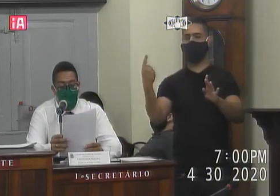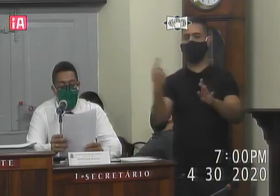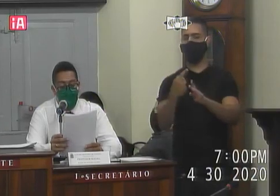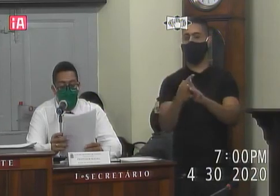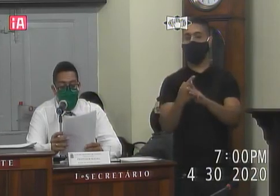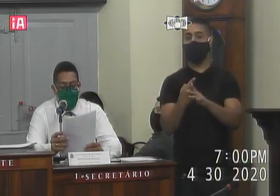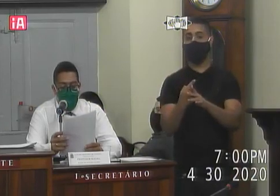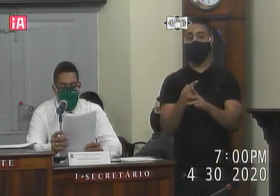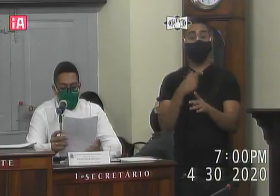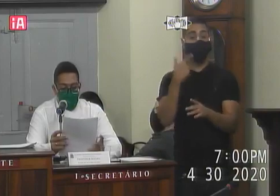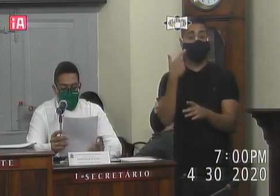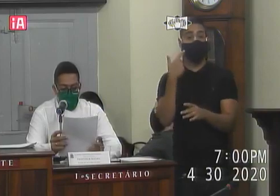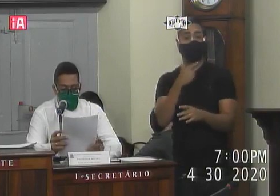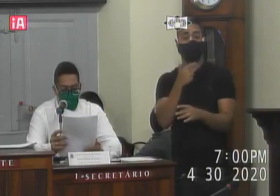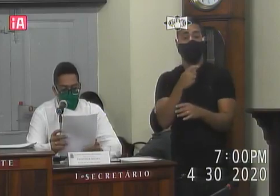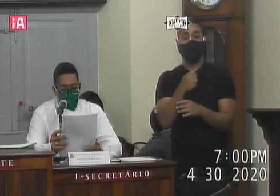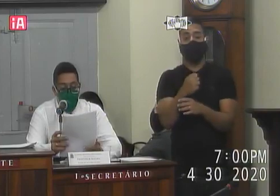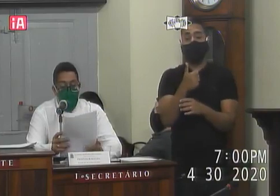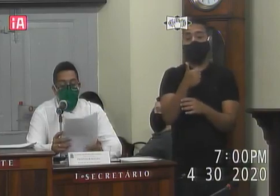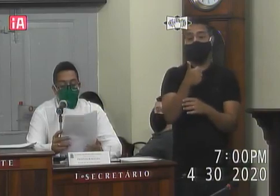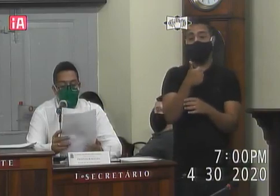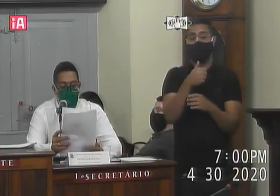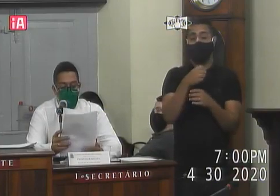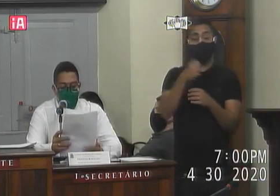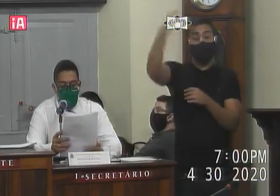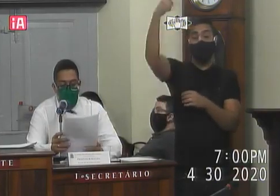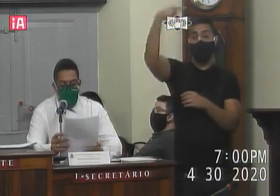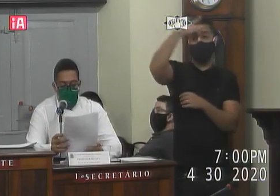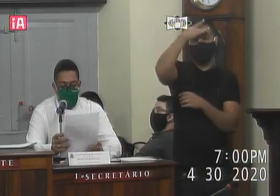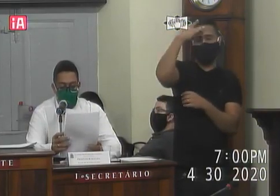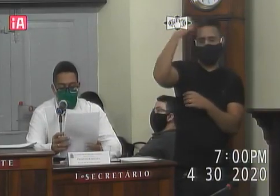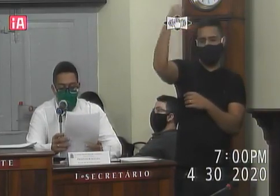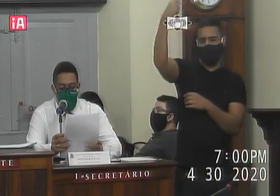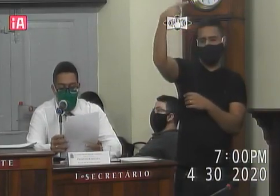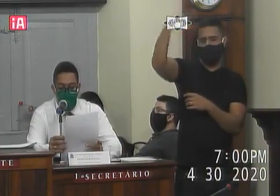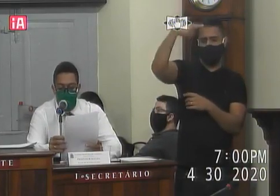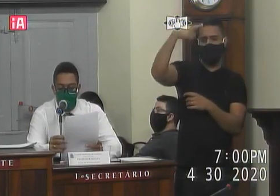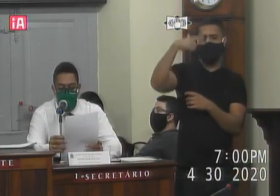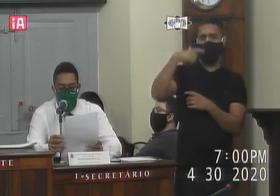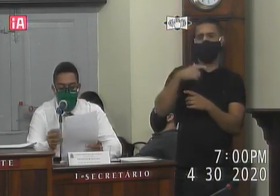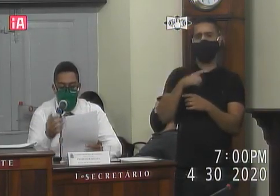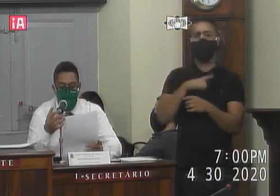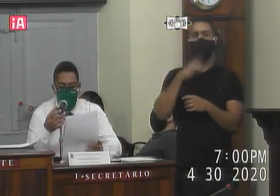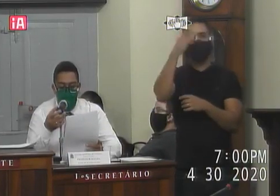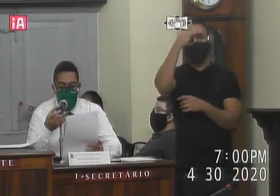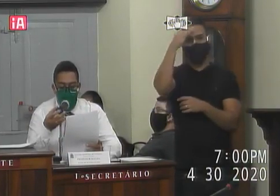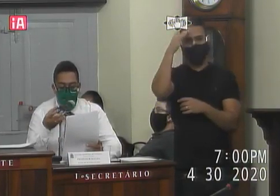não oferece quase 100% de sombra. Ocupando espaço